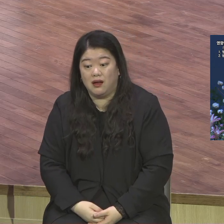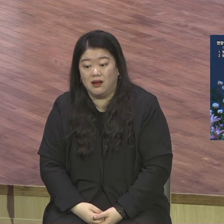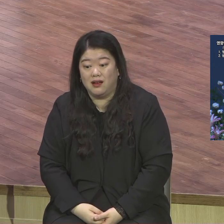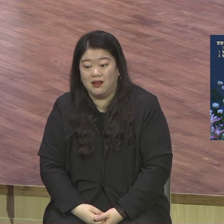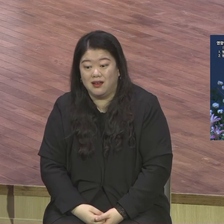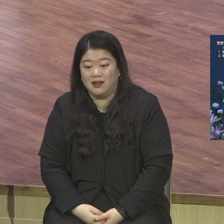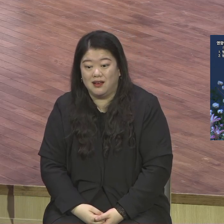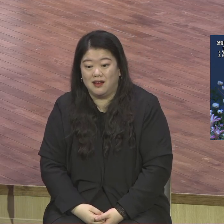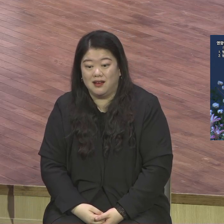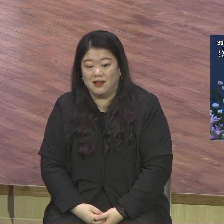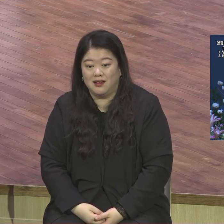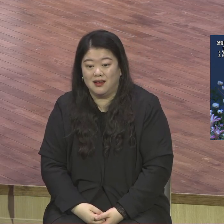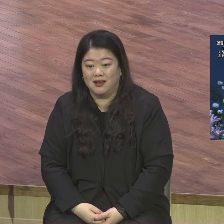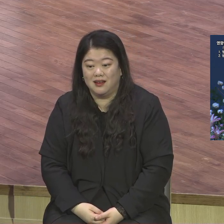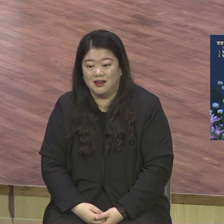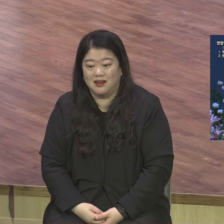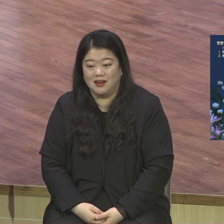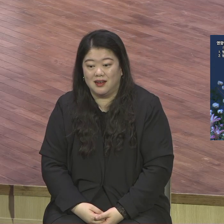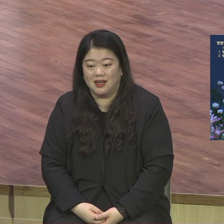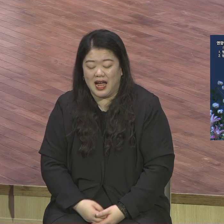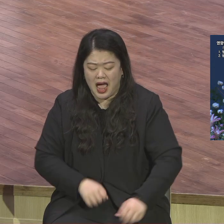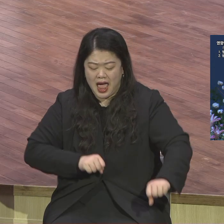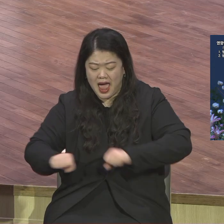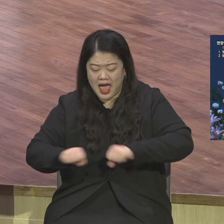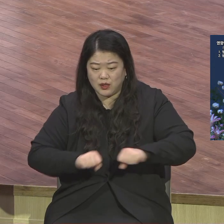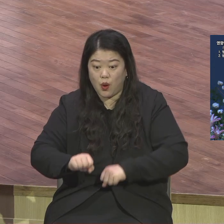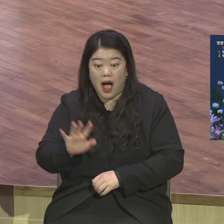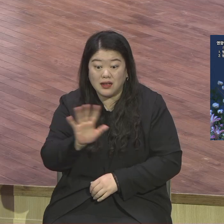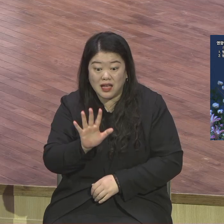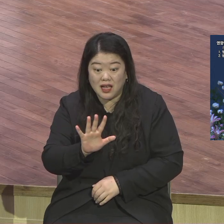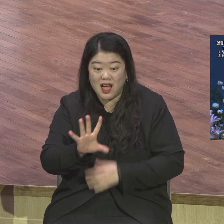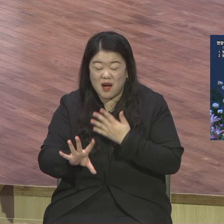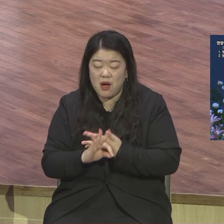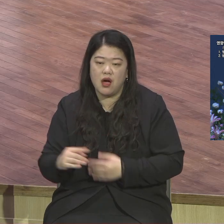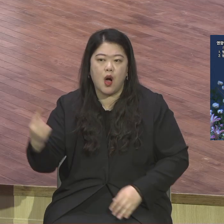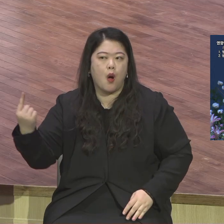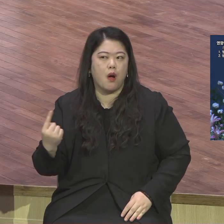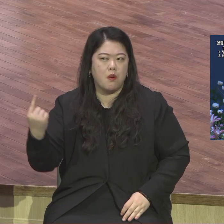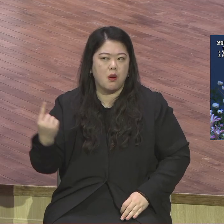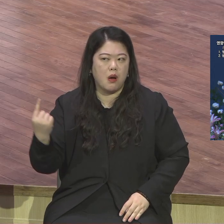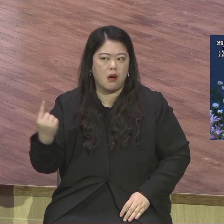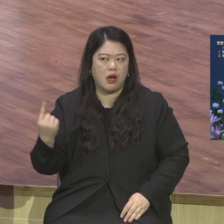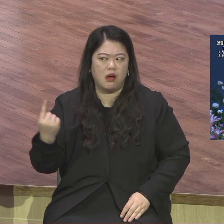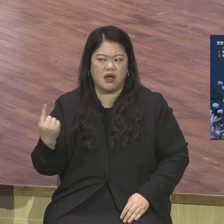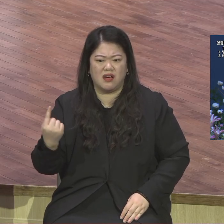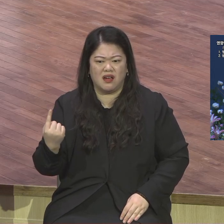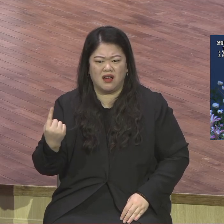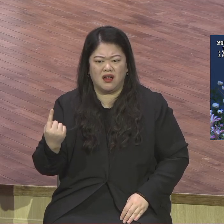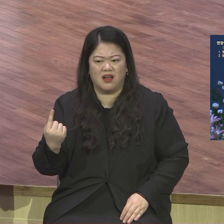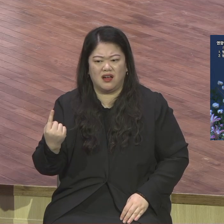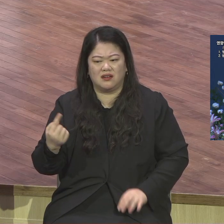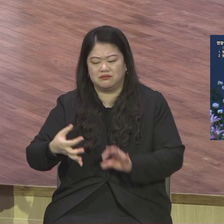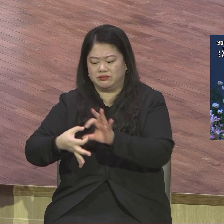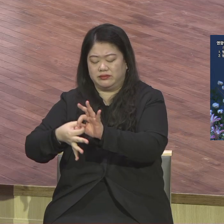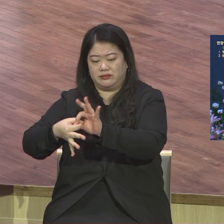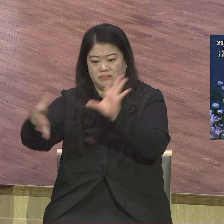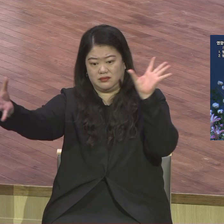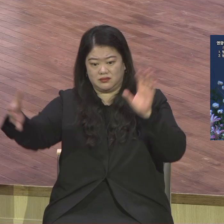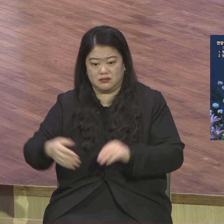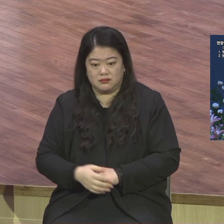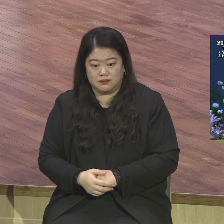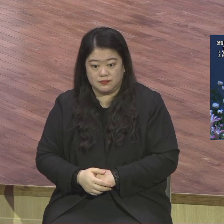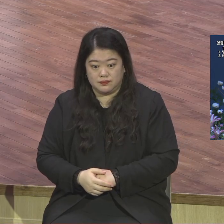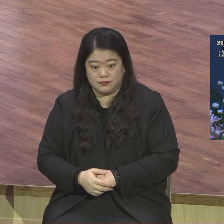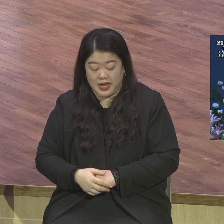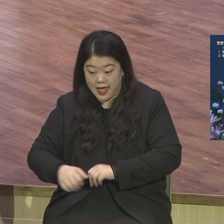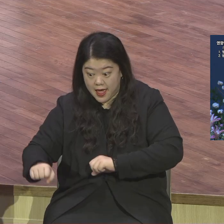날은요 행동하지 아니하면 영원히 오지 않습니다. 결단하고 행동하지 않으면 오지